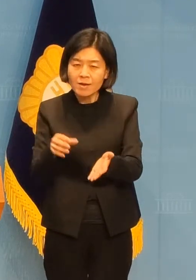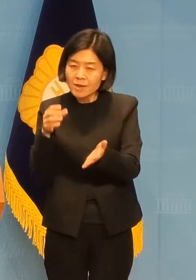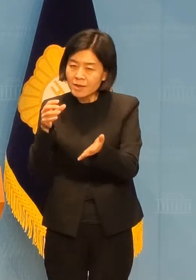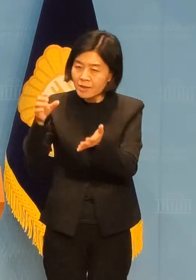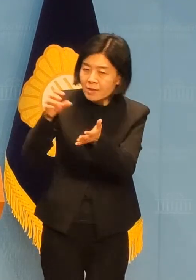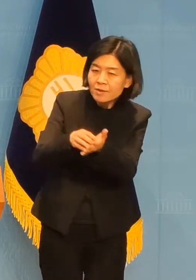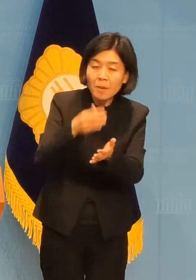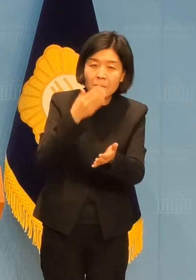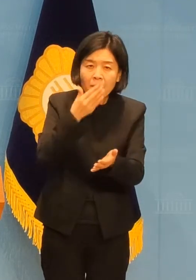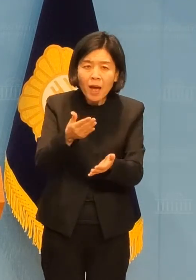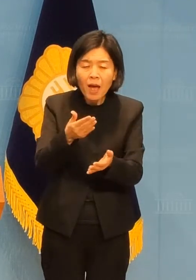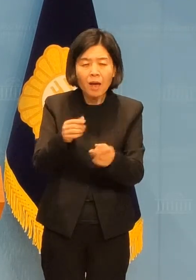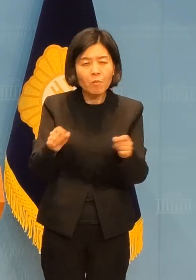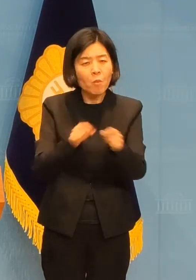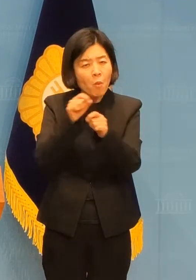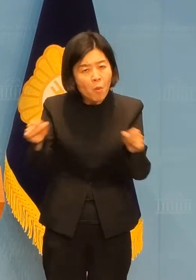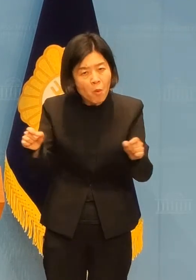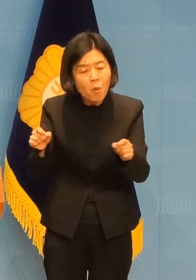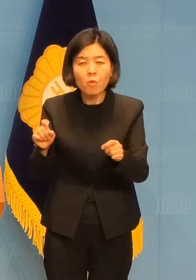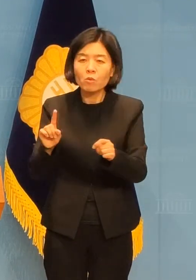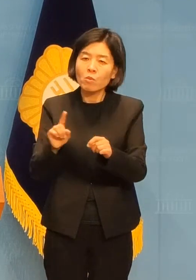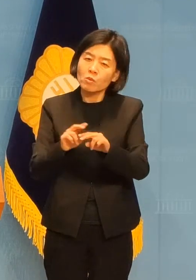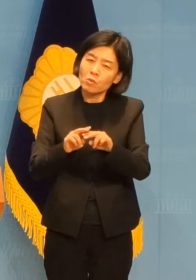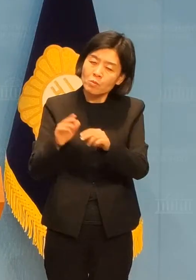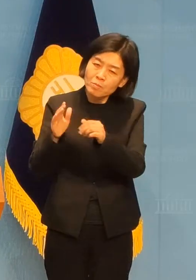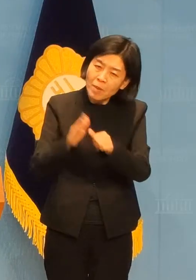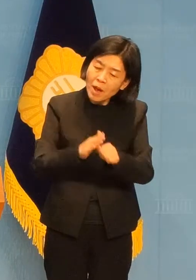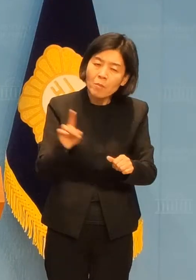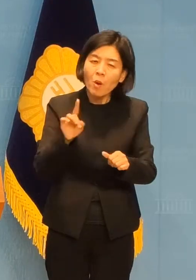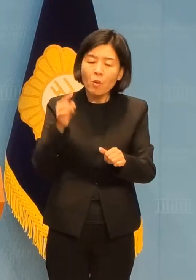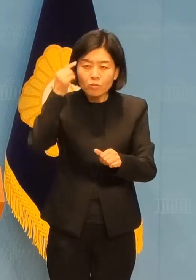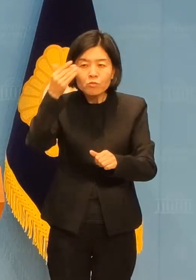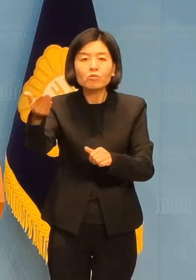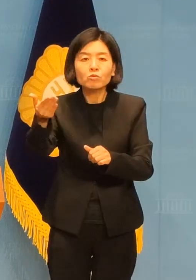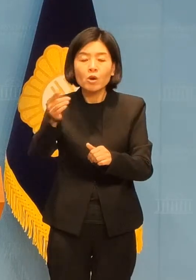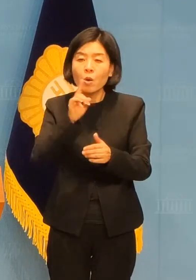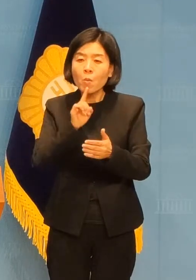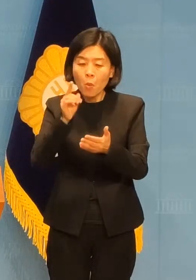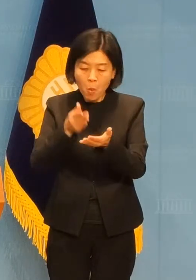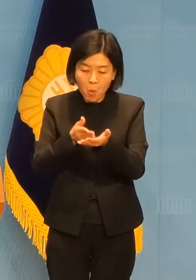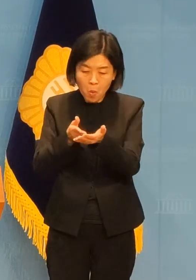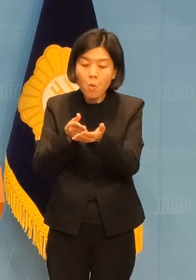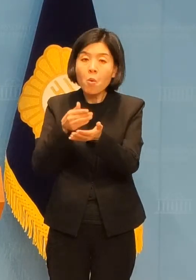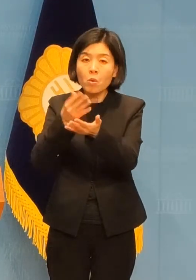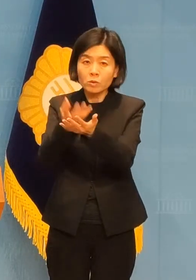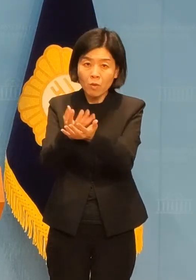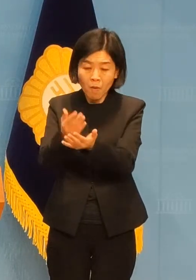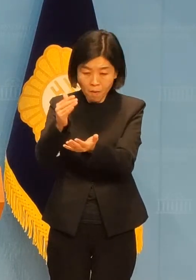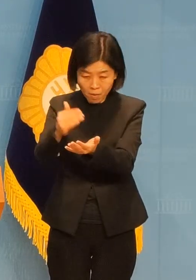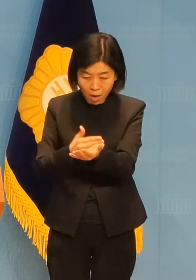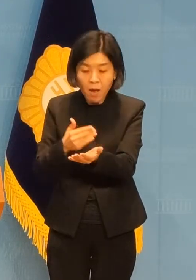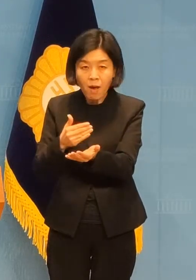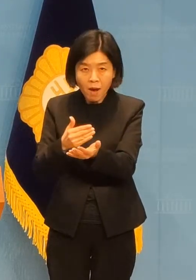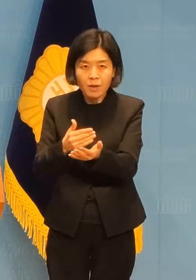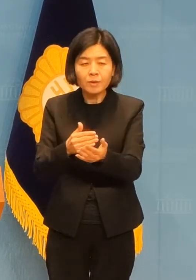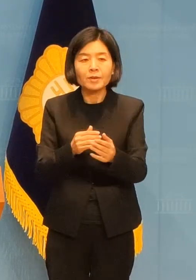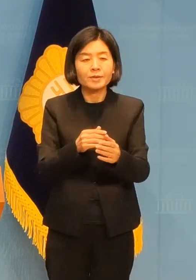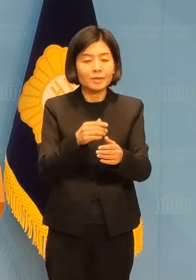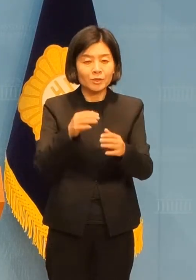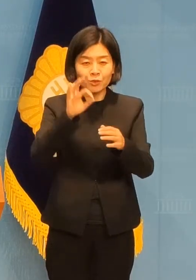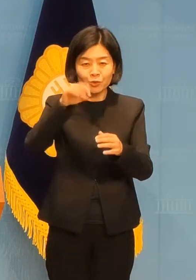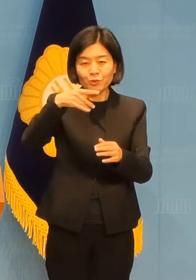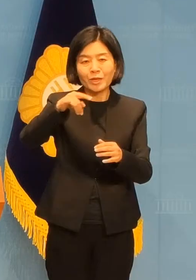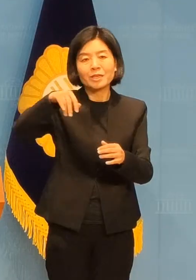부결해야 될지를 묻습니다. 그 보고서에 따라서 유네스코 이사회는 결정을 하는 것이죠.